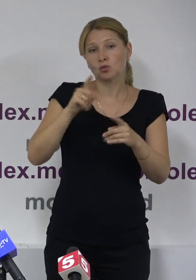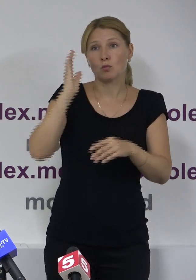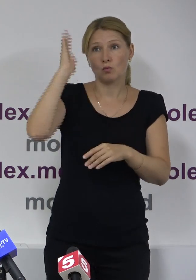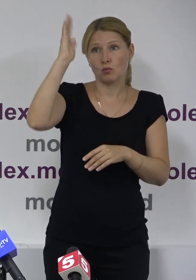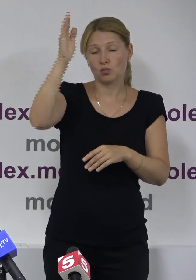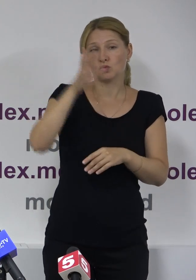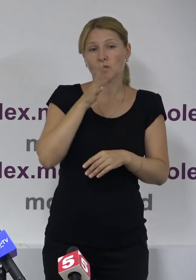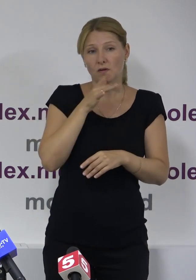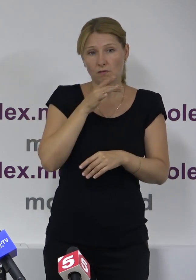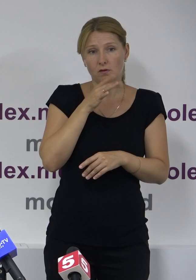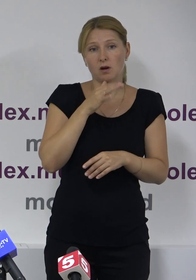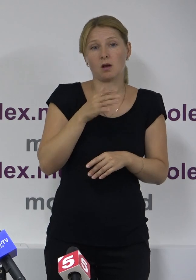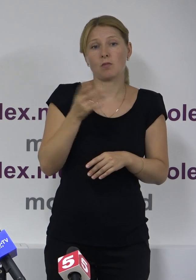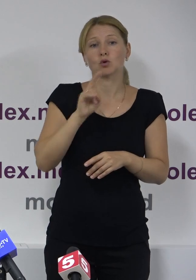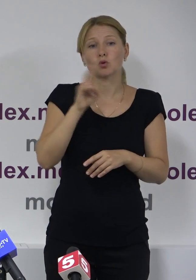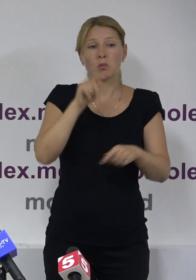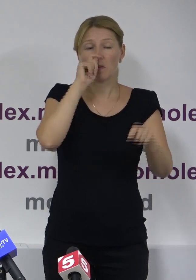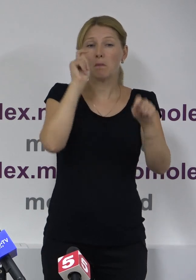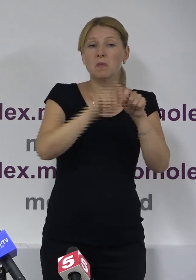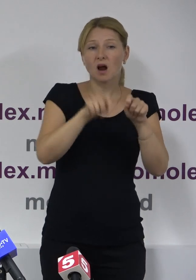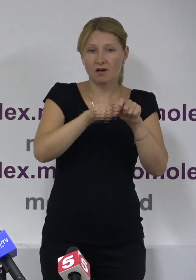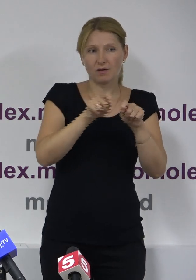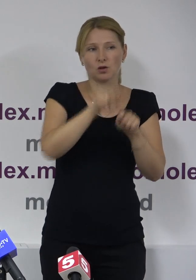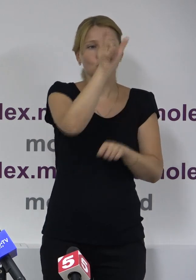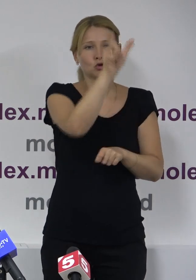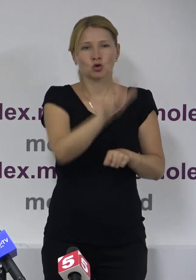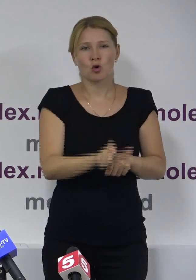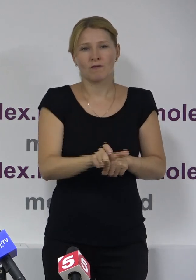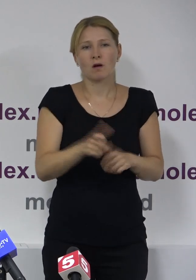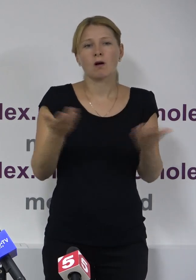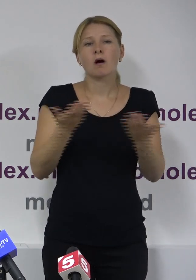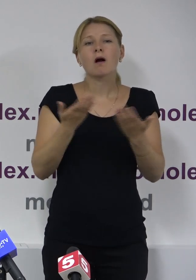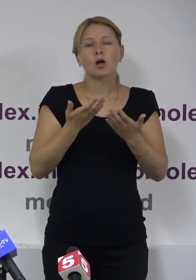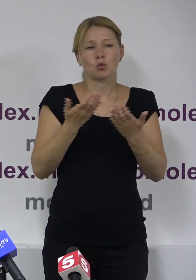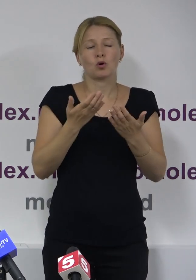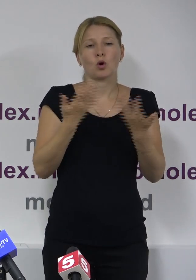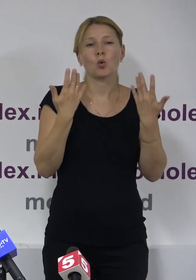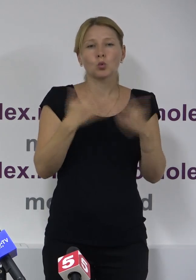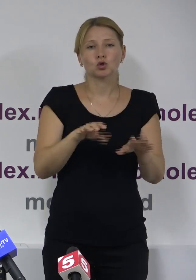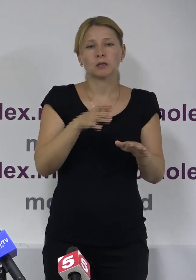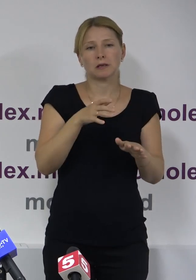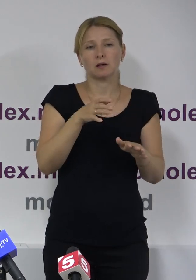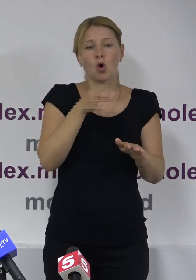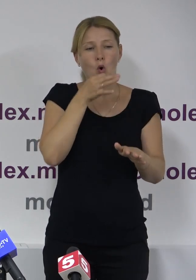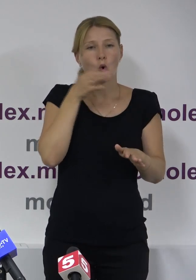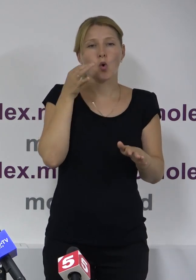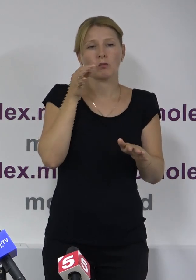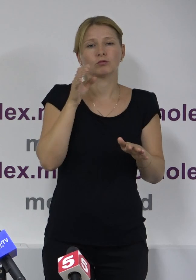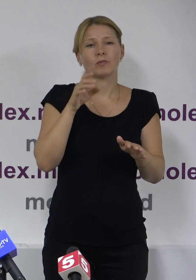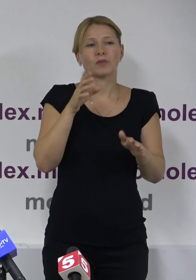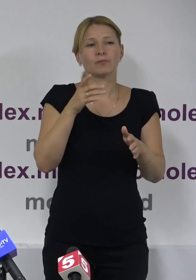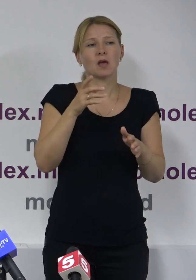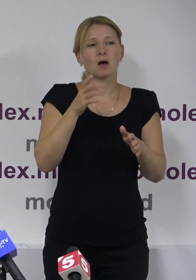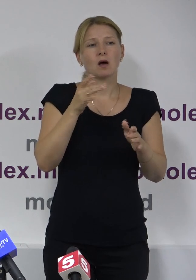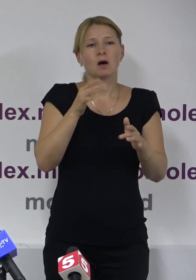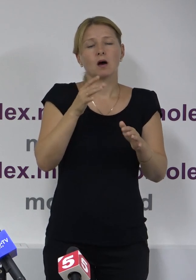de verificare a identității alegătorilor care au aplicat pentru această metodă de vot.